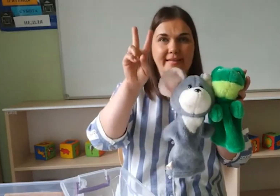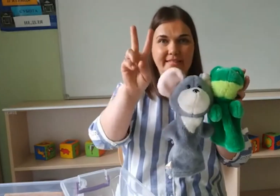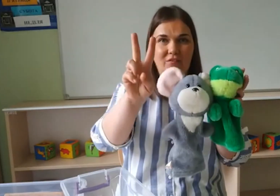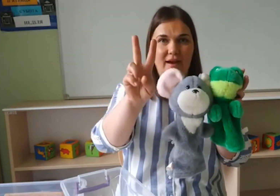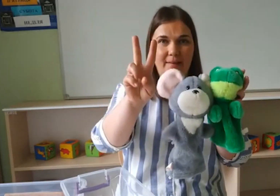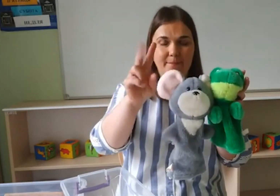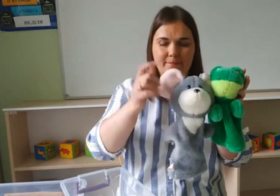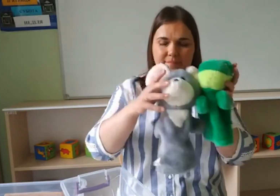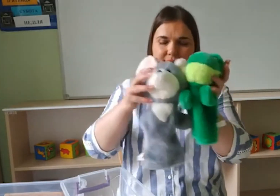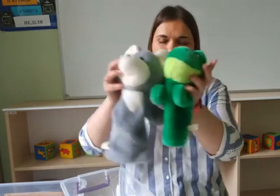два.